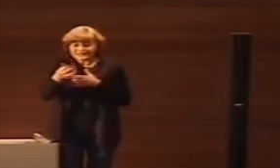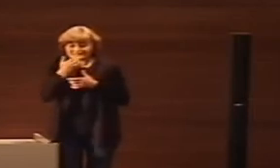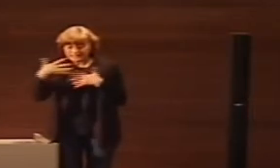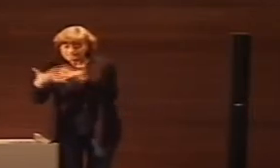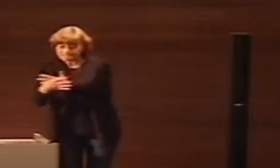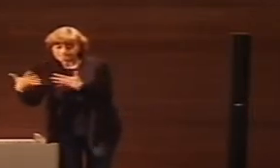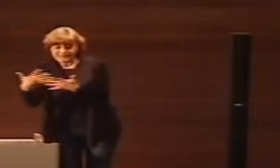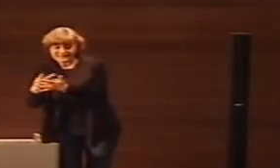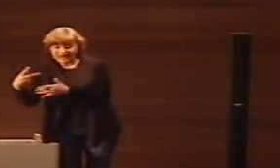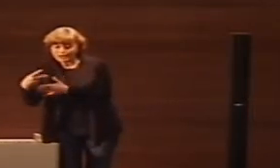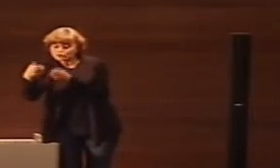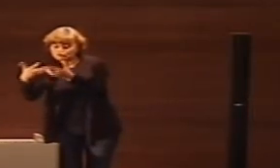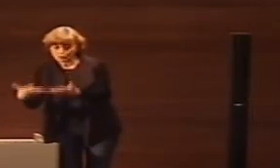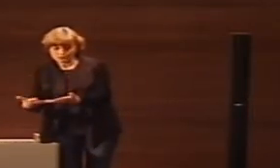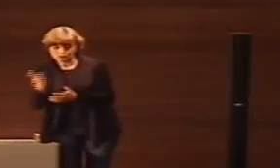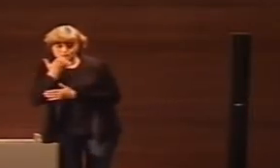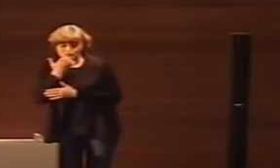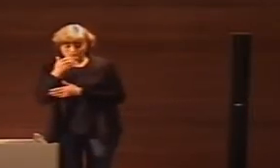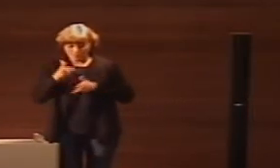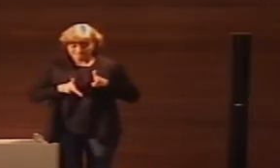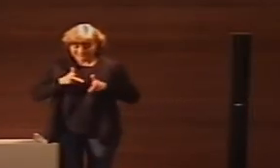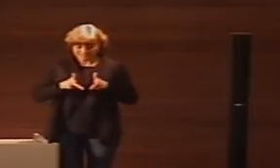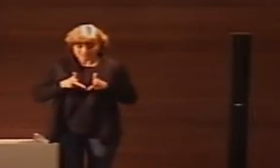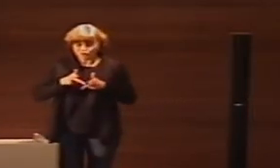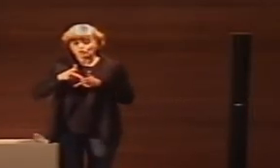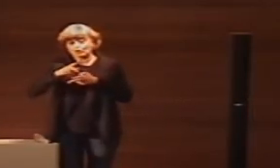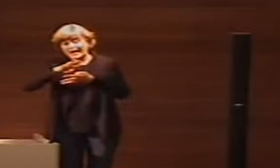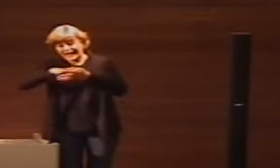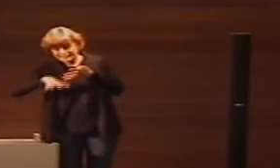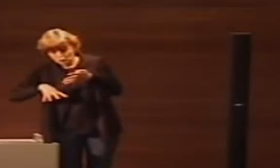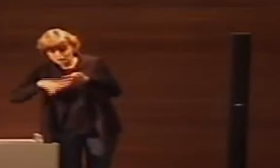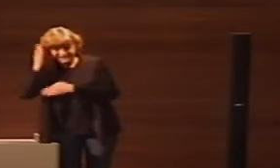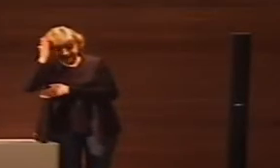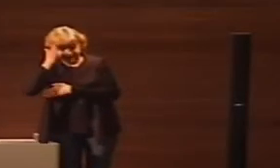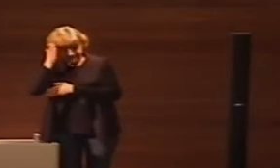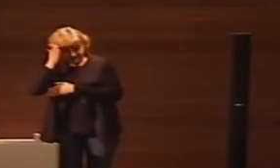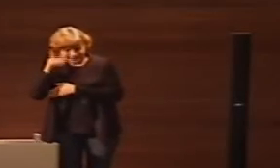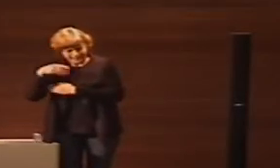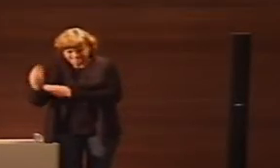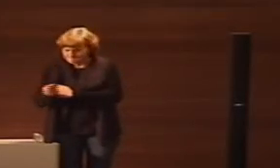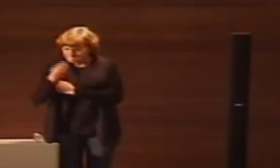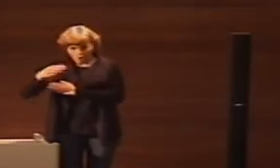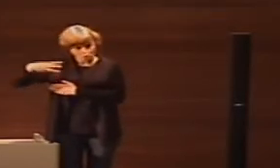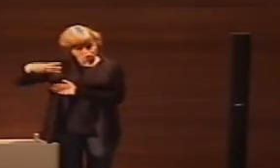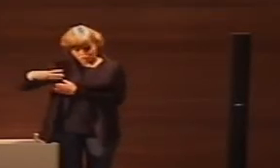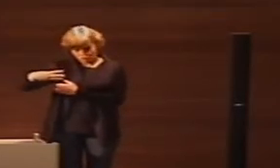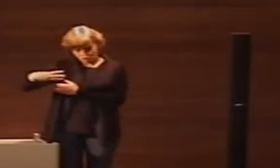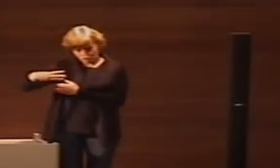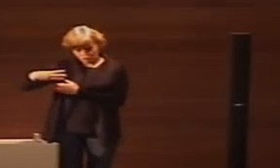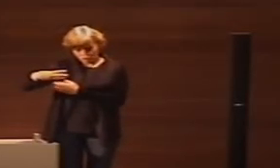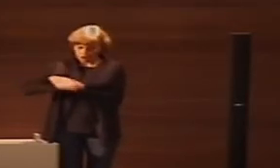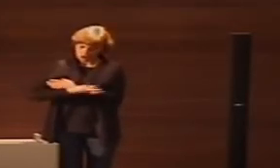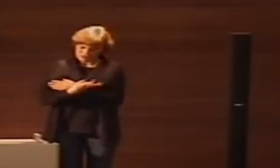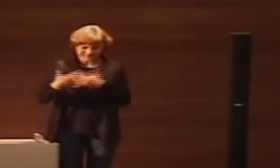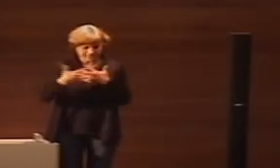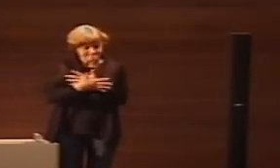comunidades autónomas como Cataluña, País Vasco y Navarra son las que más fuertemente, más porcentajes más altos tienen de recogida selectiva.